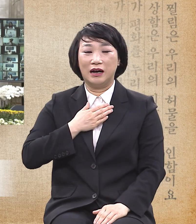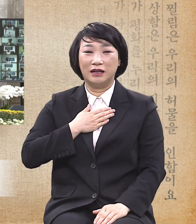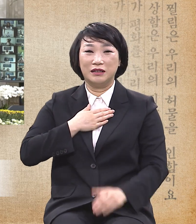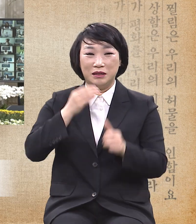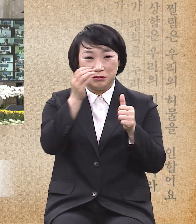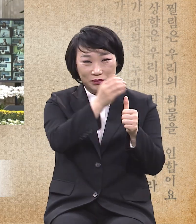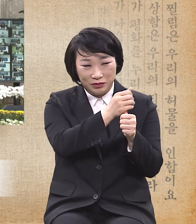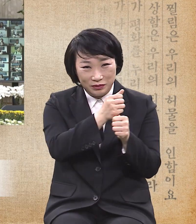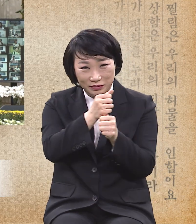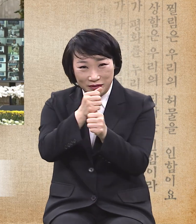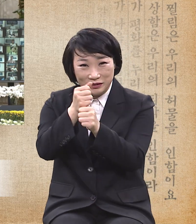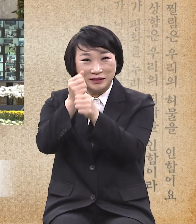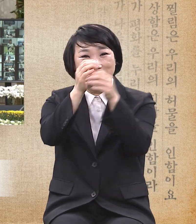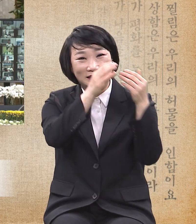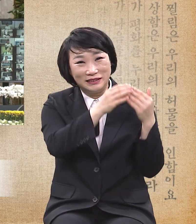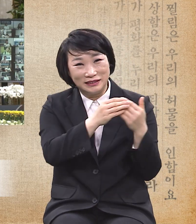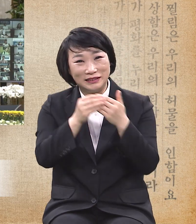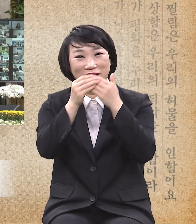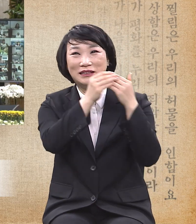나를